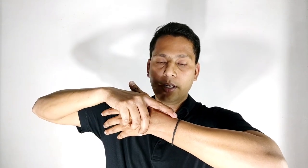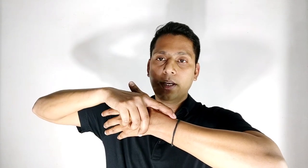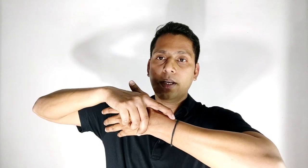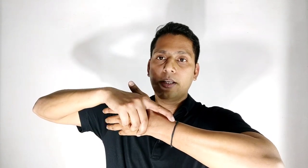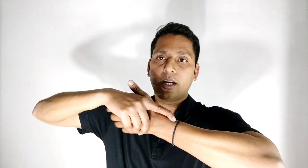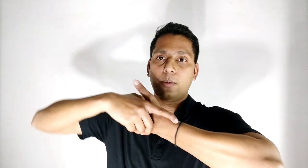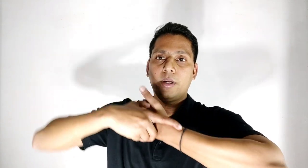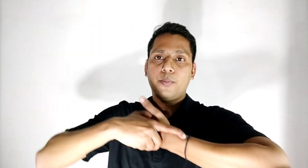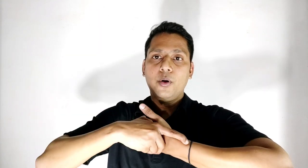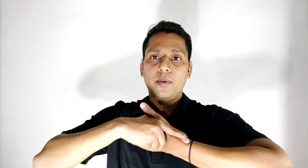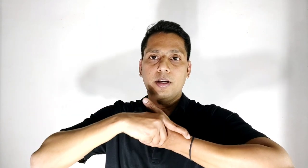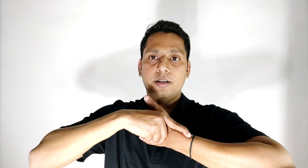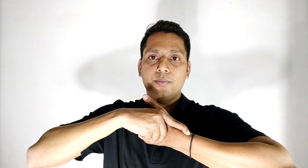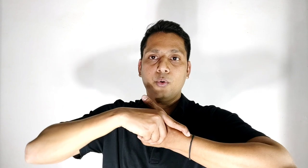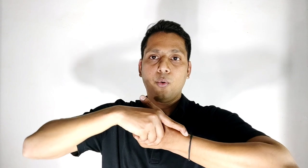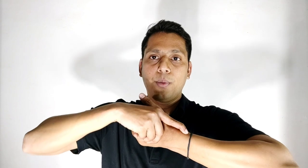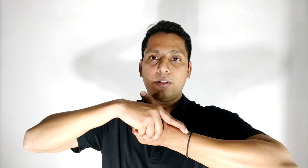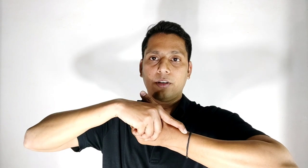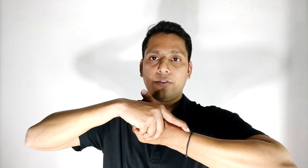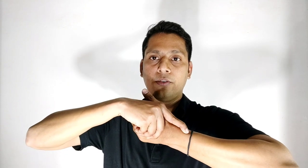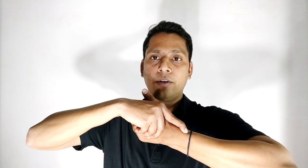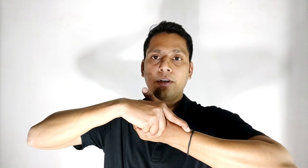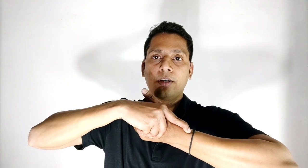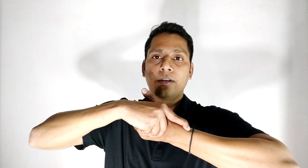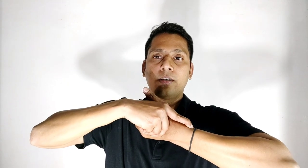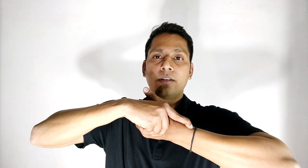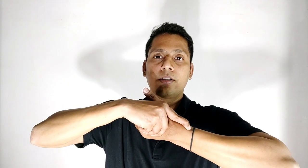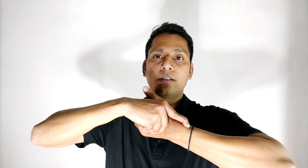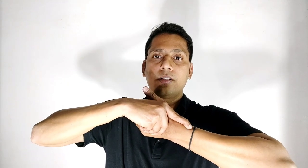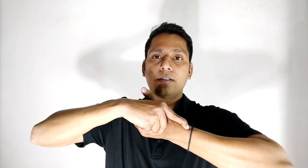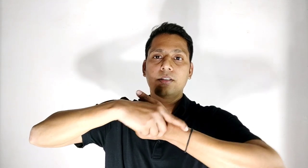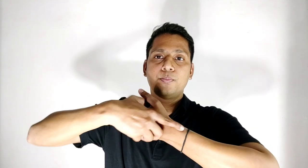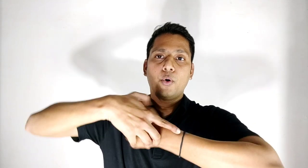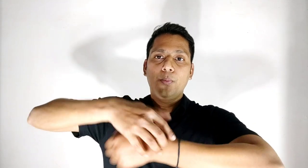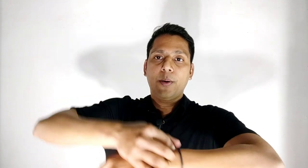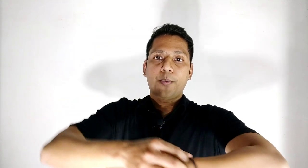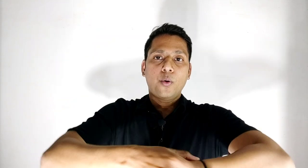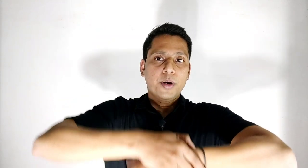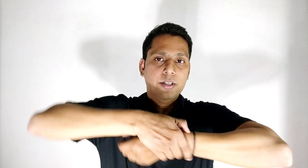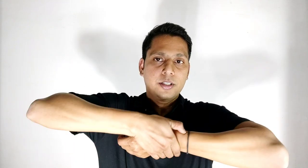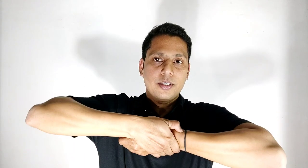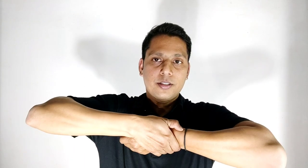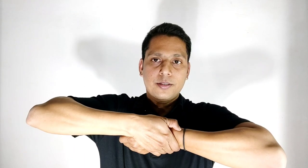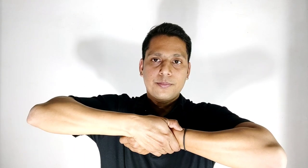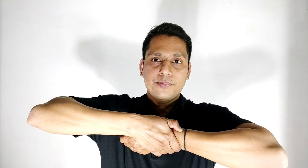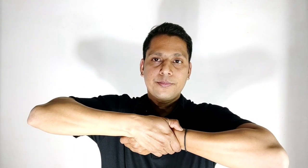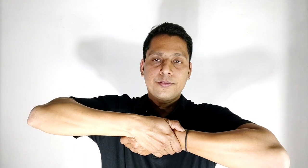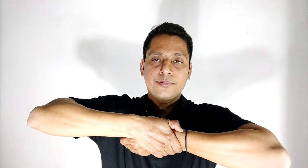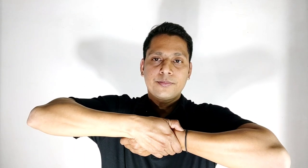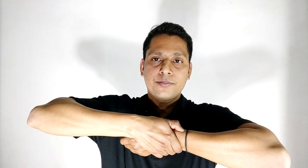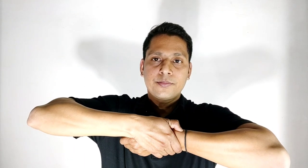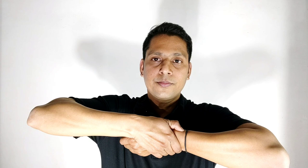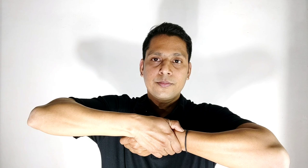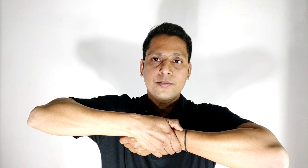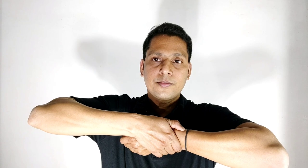प्रेश देना इस तरह है